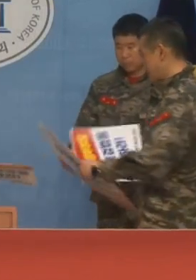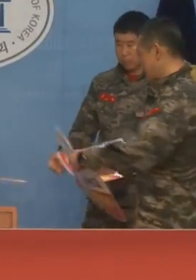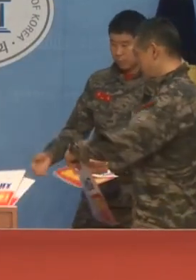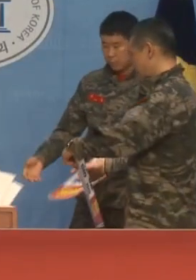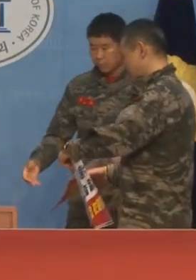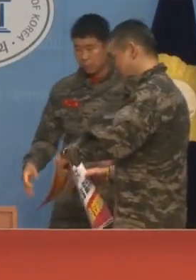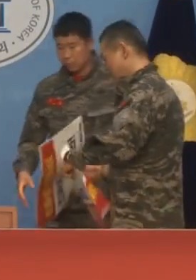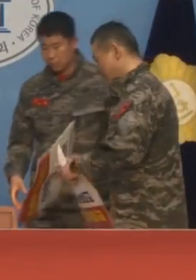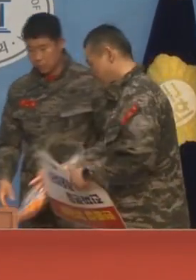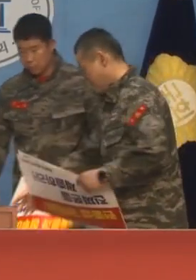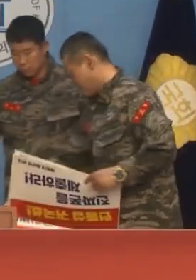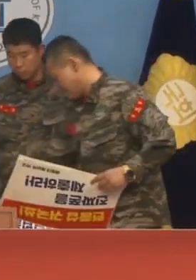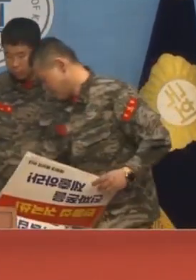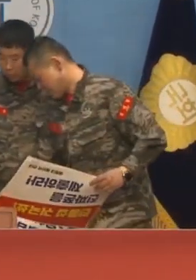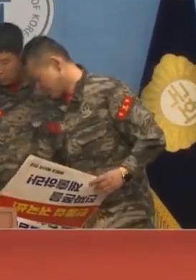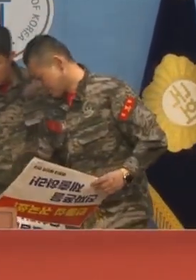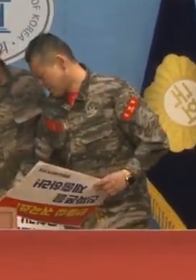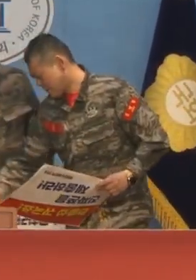이거 좀.